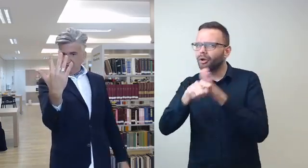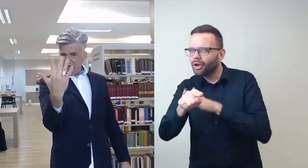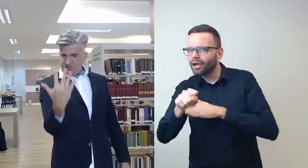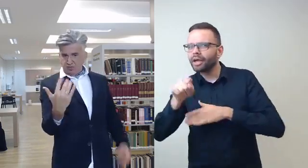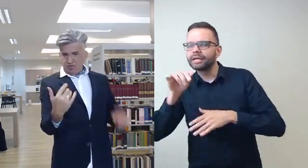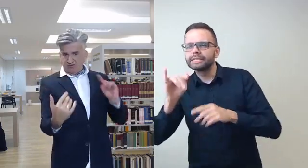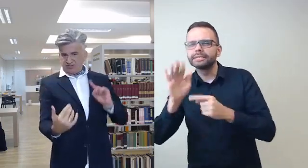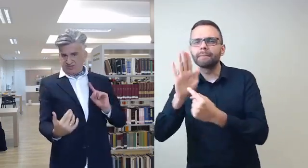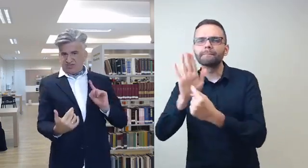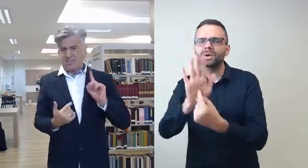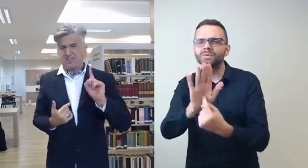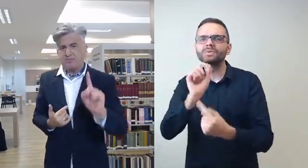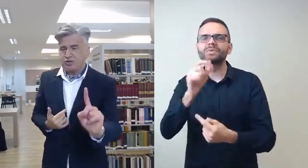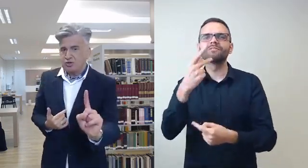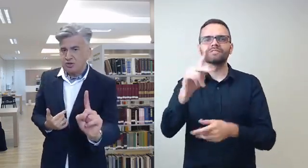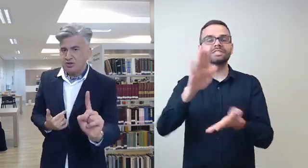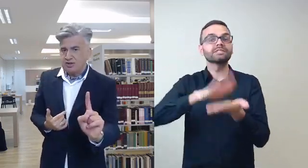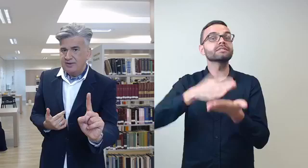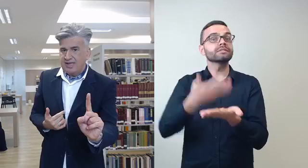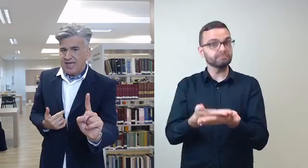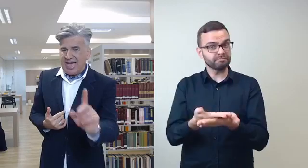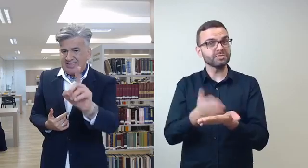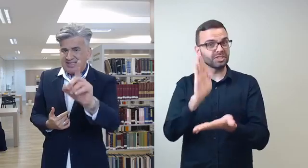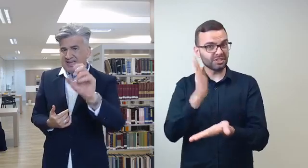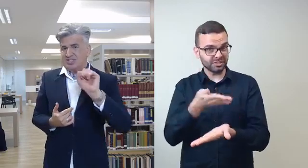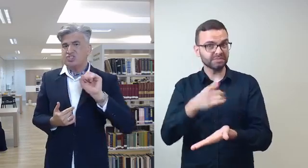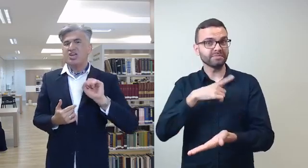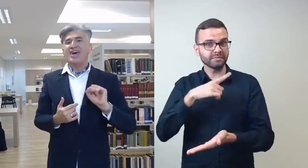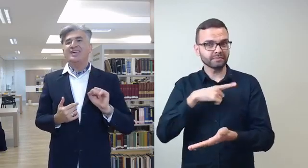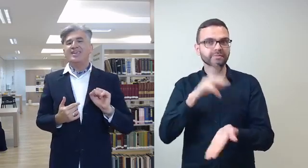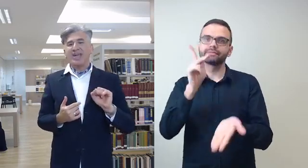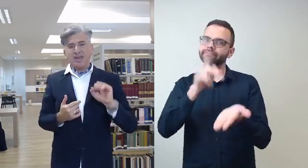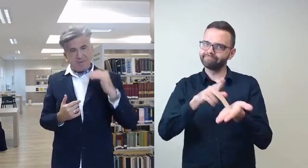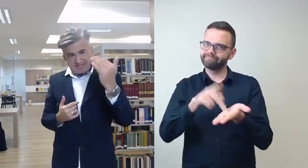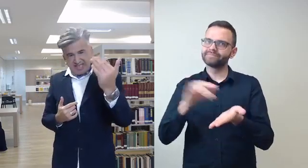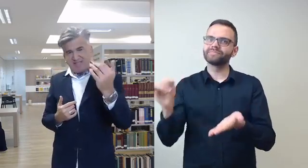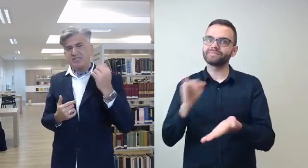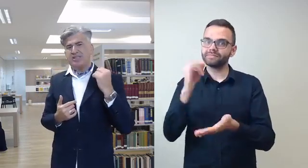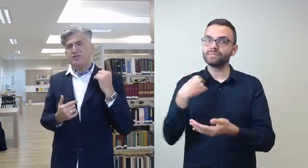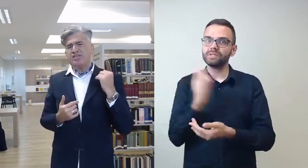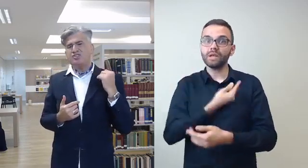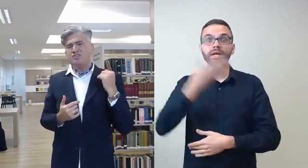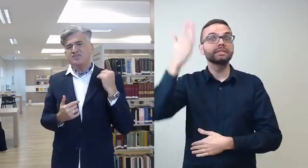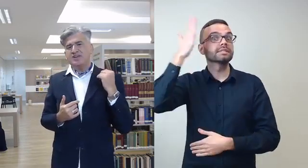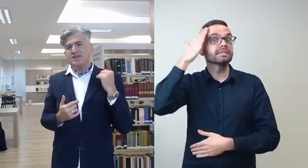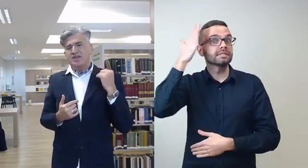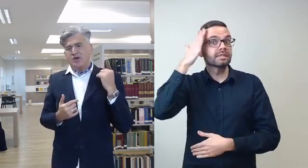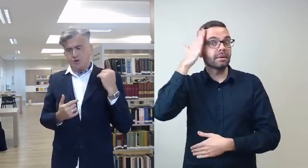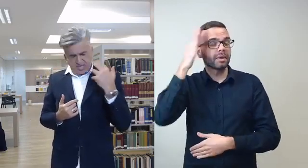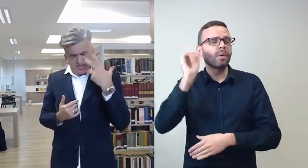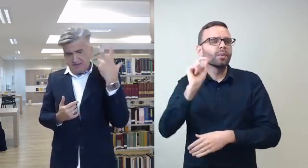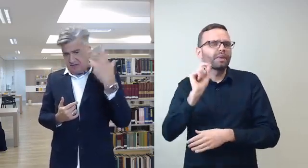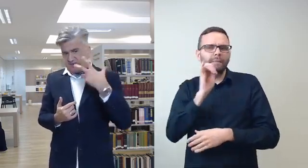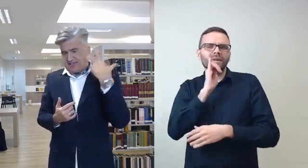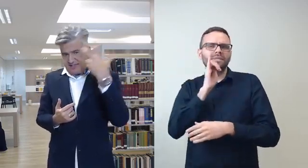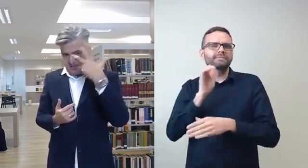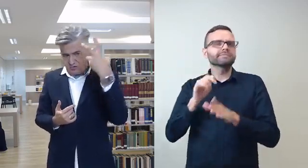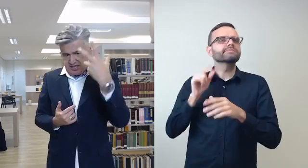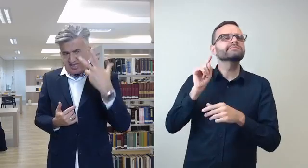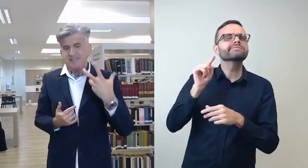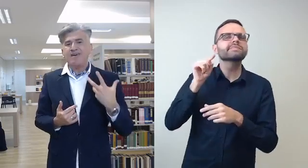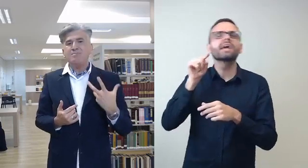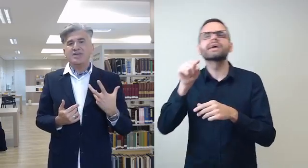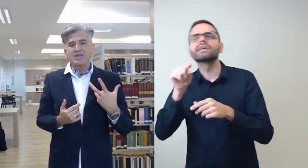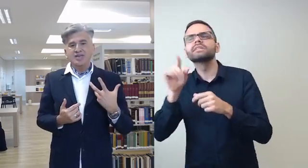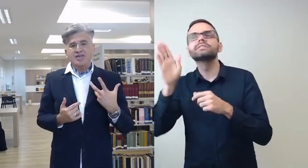para você o que você interpretou? Aí está a grande charada, é a capacidade metanotativa. O que eles estão fazendo com